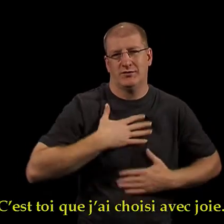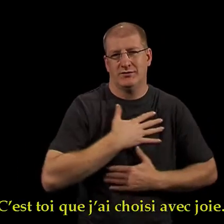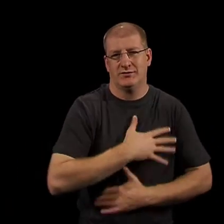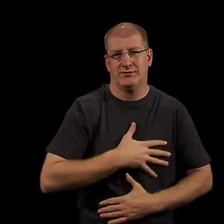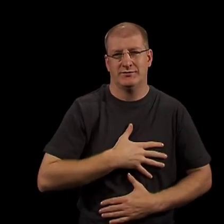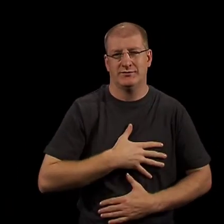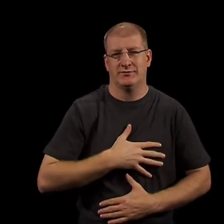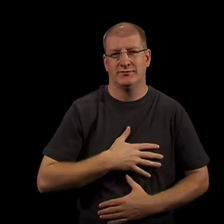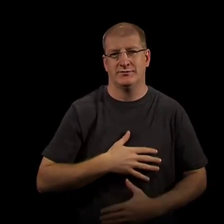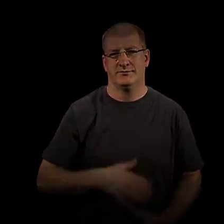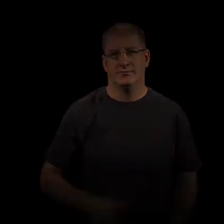avec joie ».